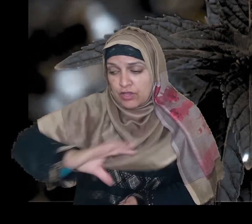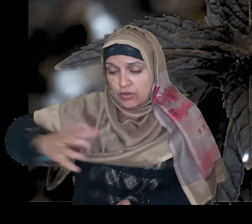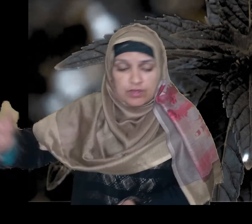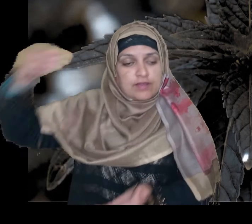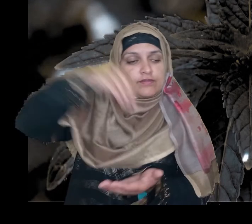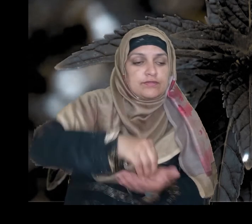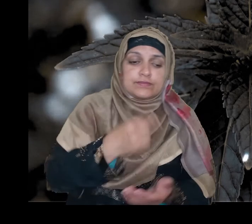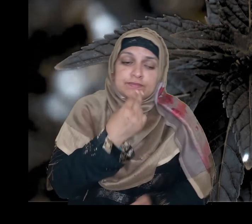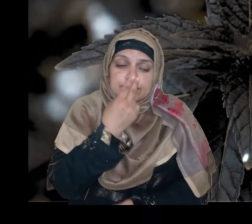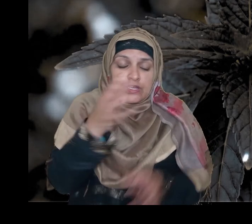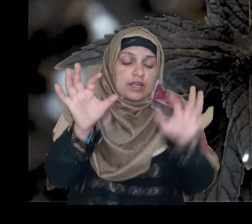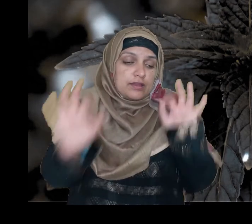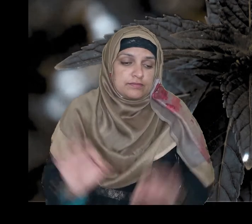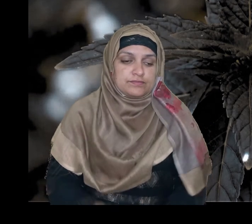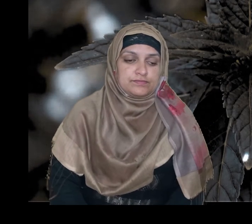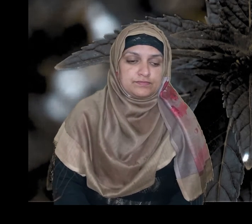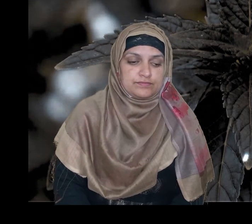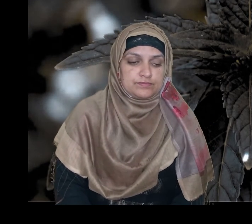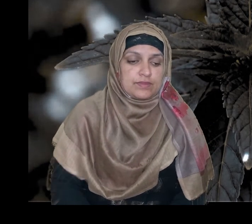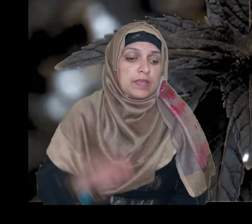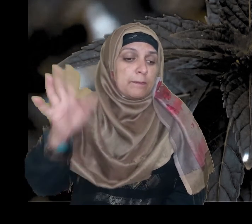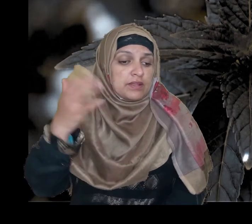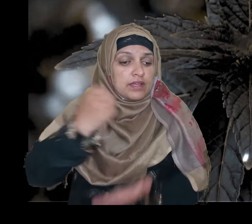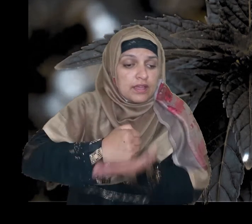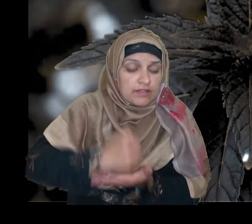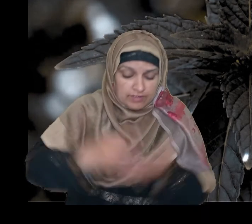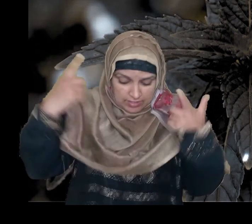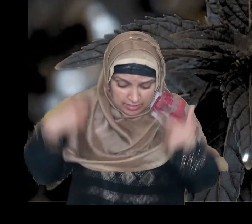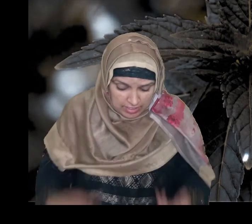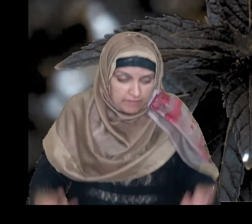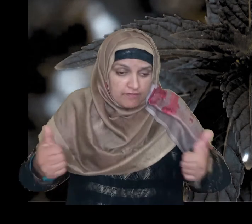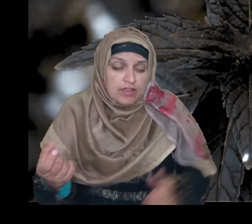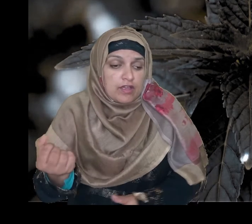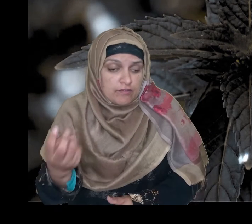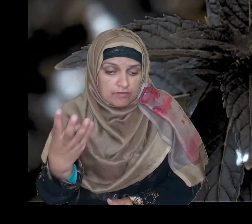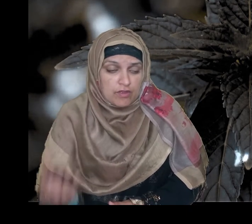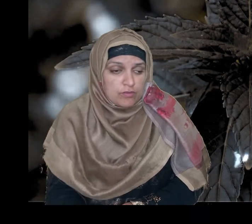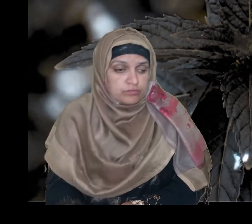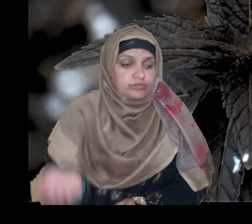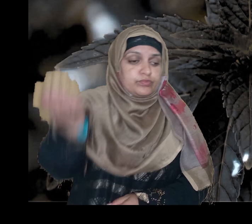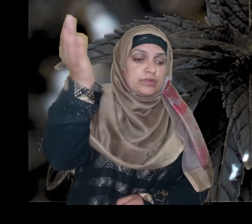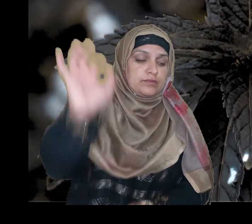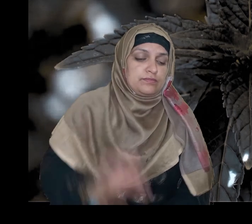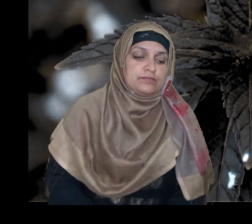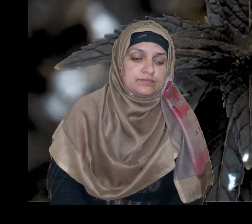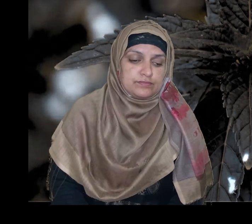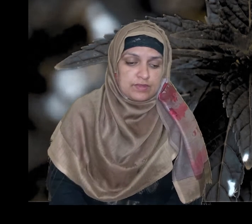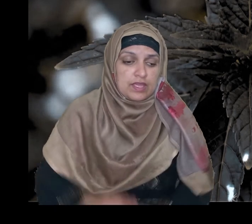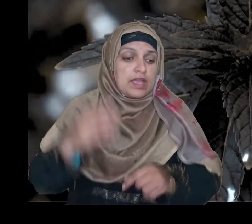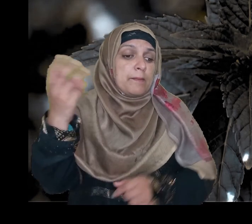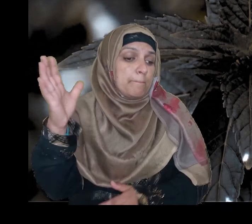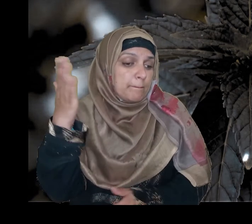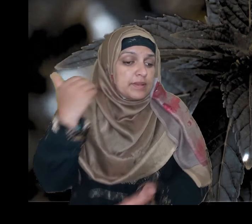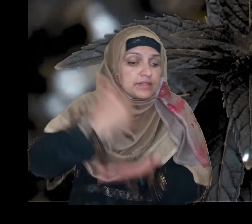में भी इस्तेमाल किया जाता है। पुदीना इंसानी जिस्म का दर्जा हरारत बरकरार रखता है और पुदीने को